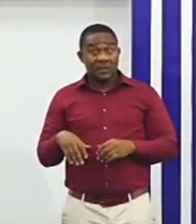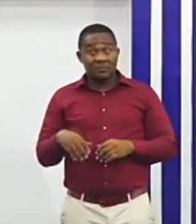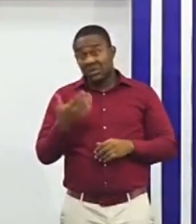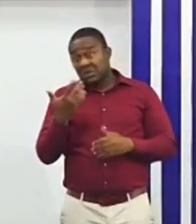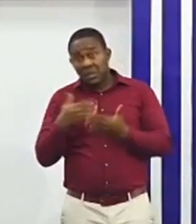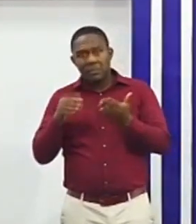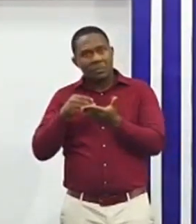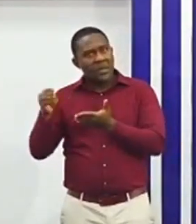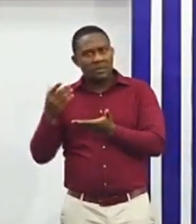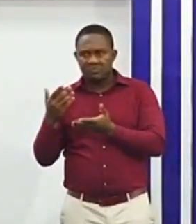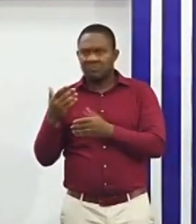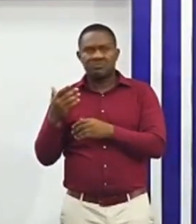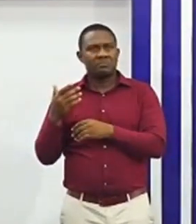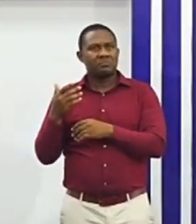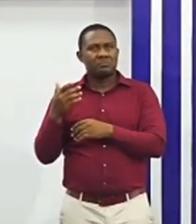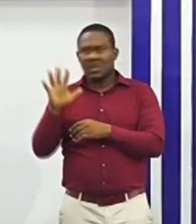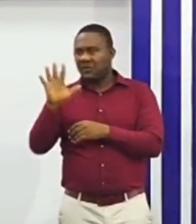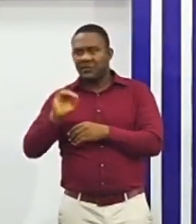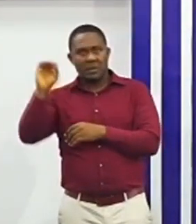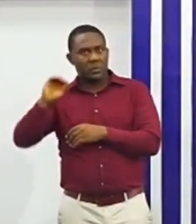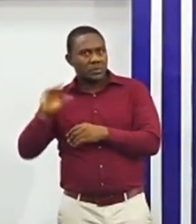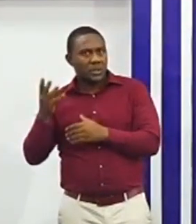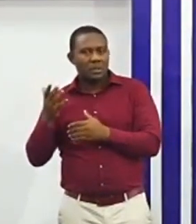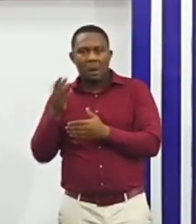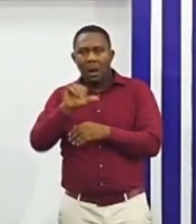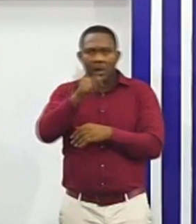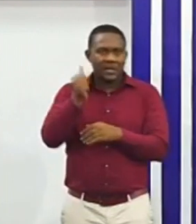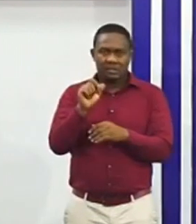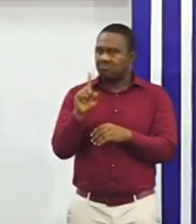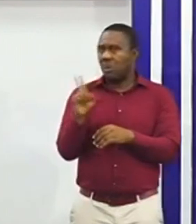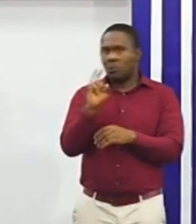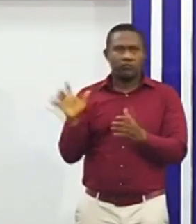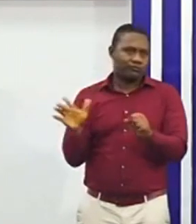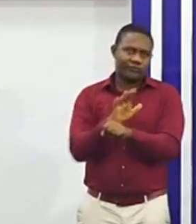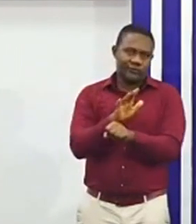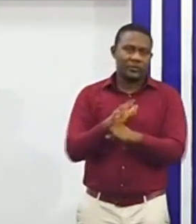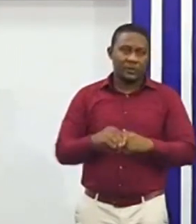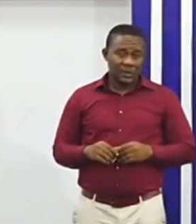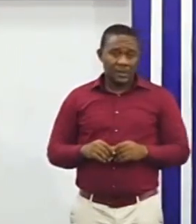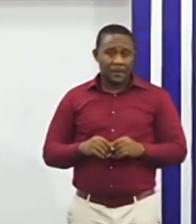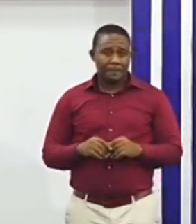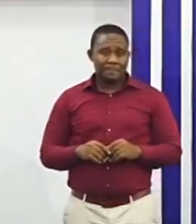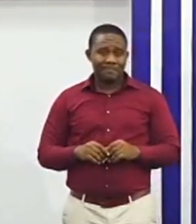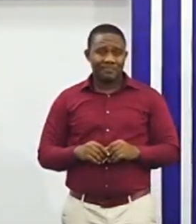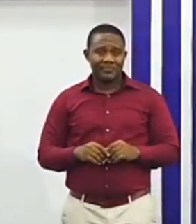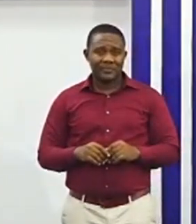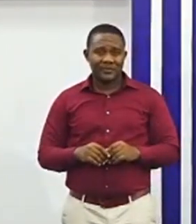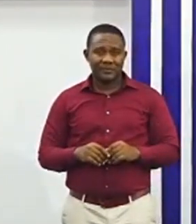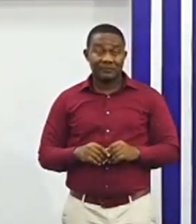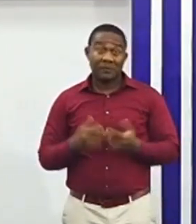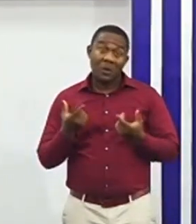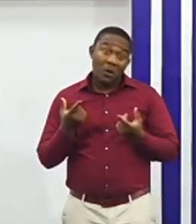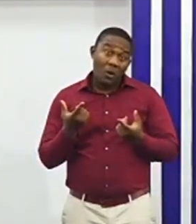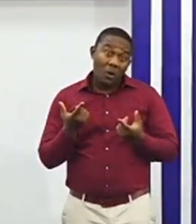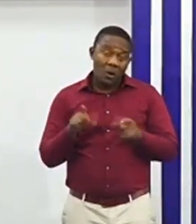tutur kobra yo ebe pen a son ne ya yerbe ale a bangre amene ani a microfinances na ti lulu